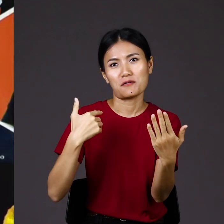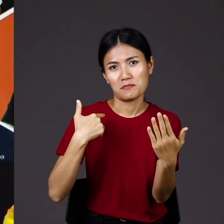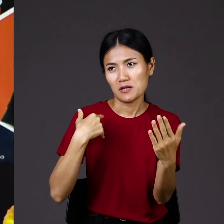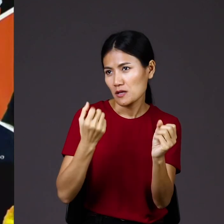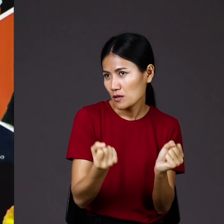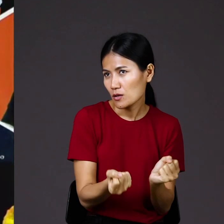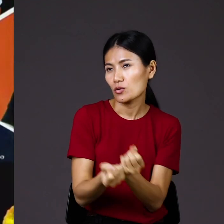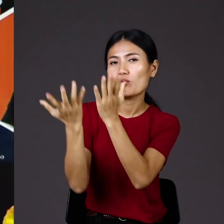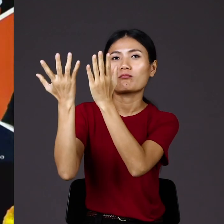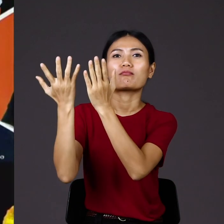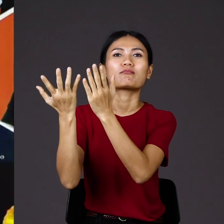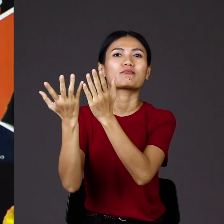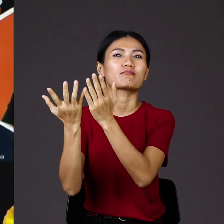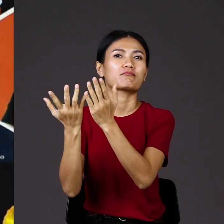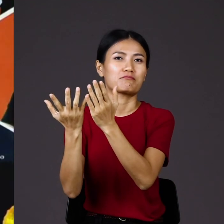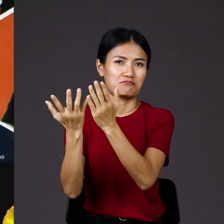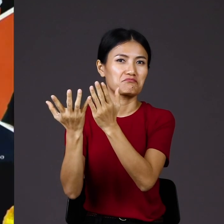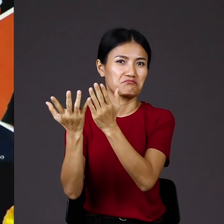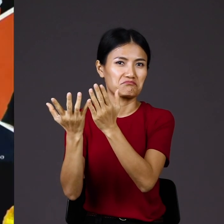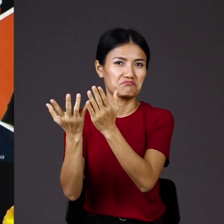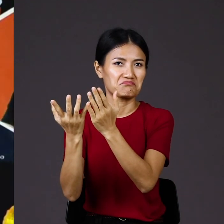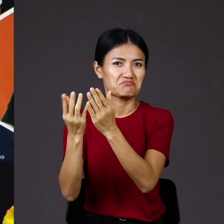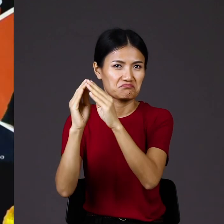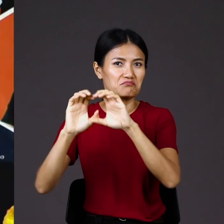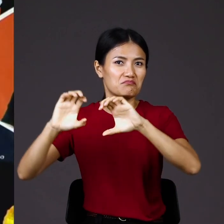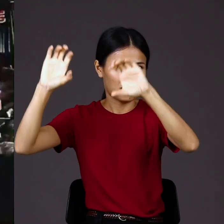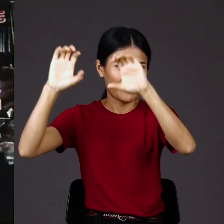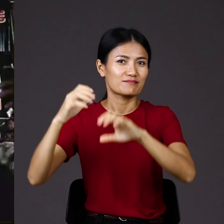ลถึงการเมืองระดับชาติด้วย